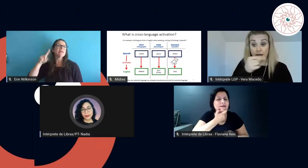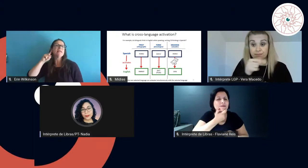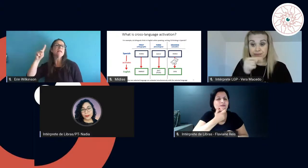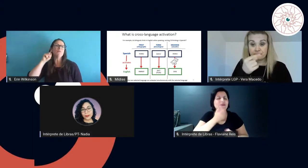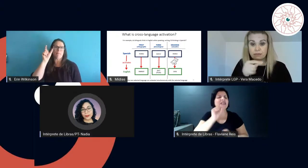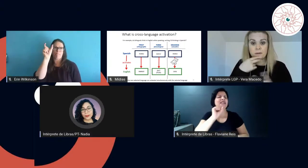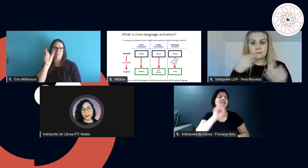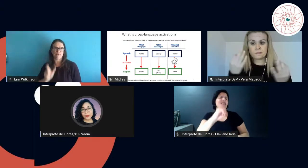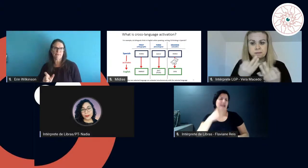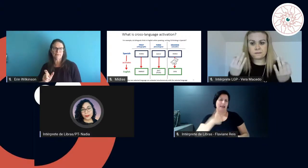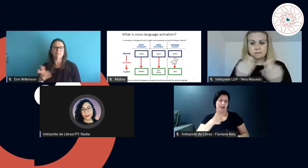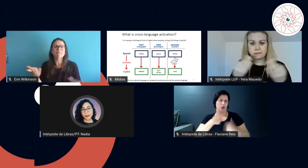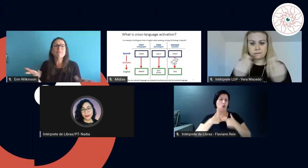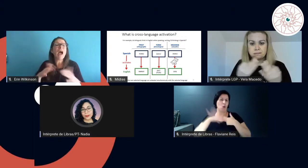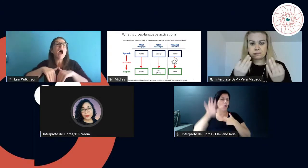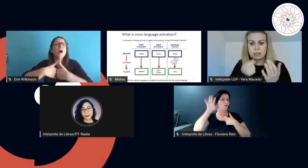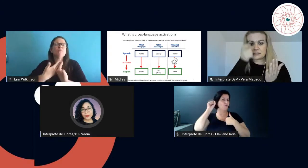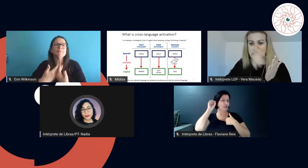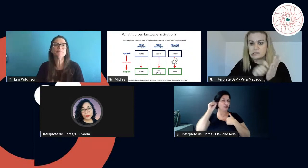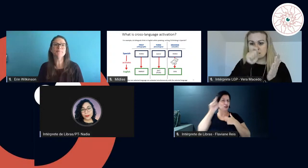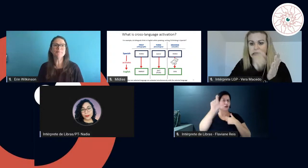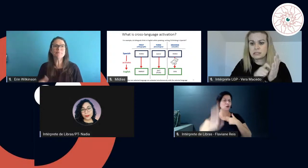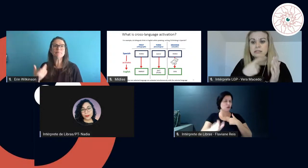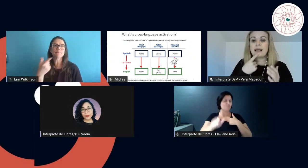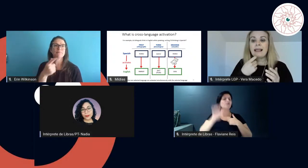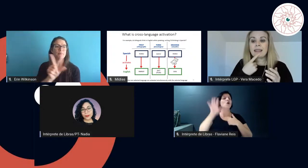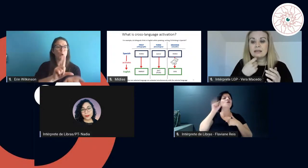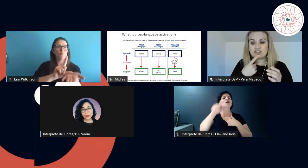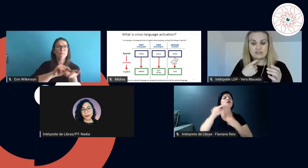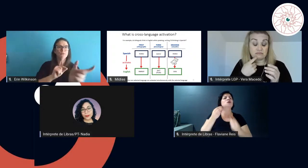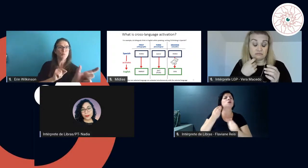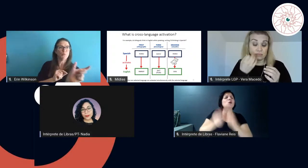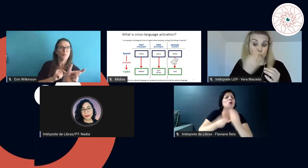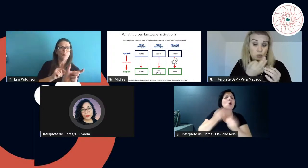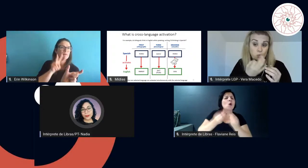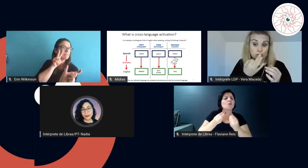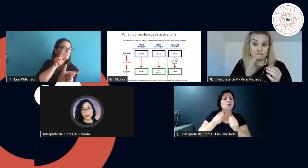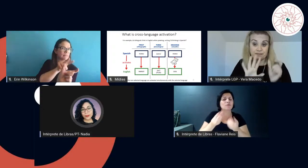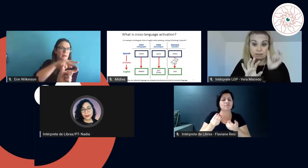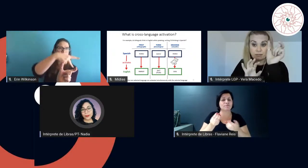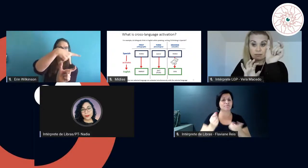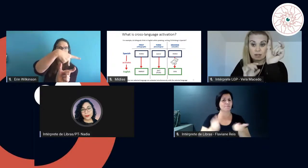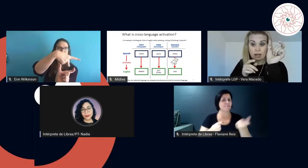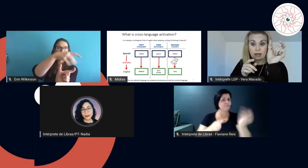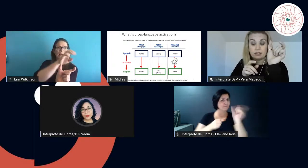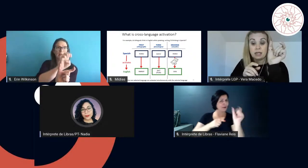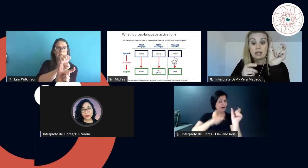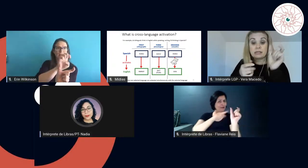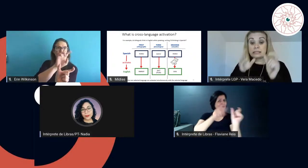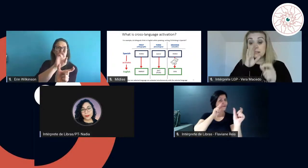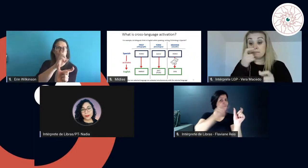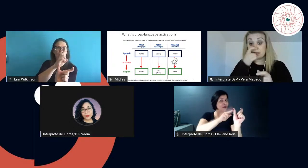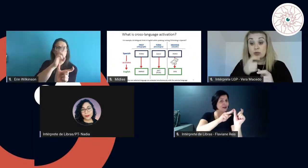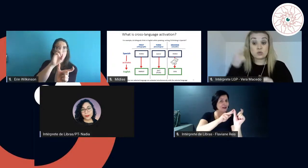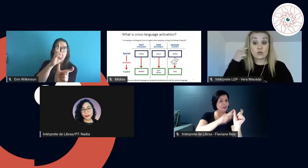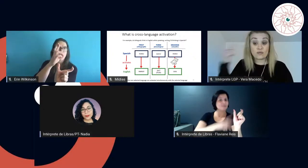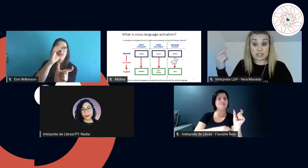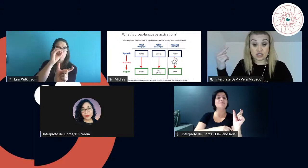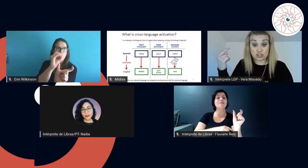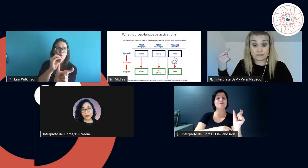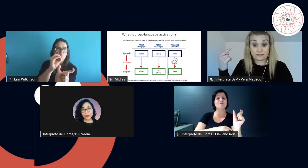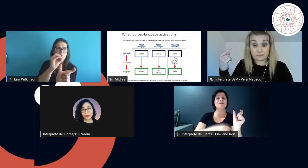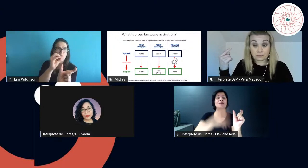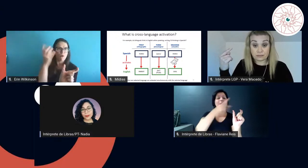eh na verdade a a escrita em inglês, no caso de pessoas de indivíduos ouvintes.